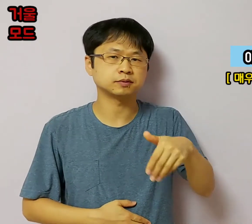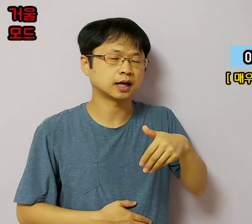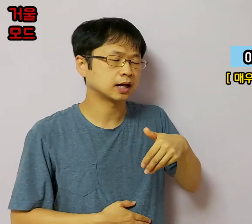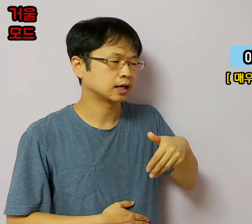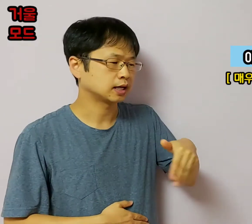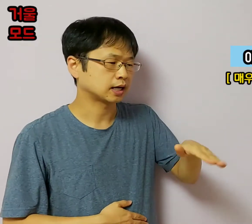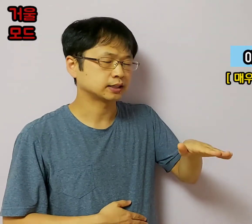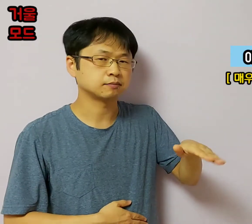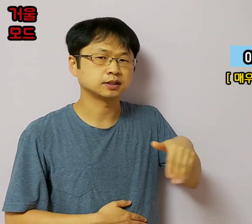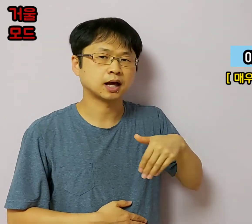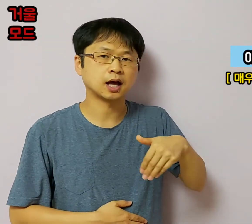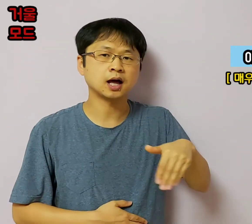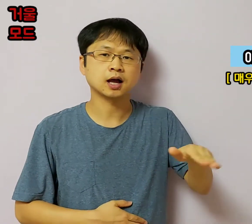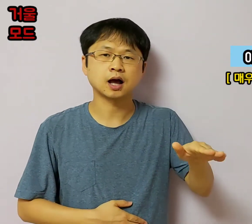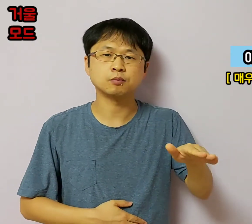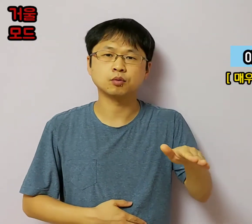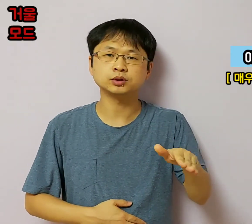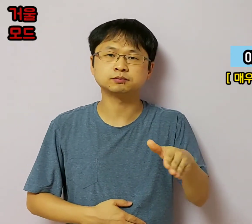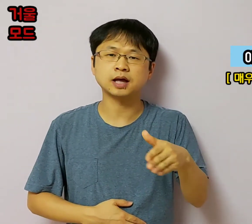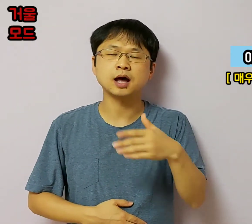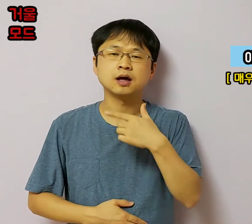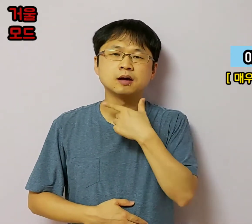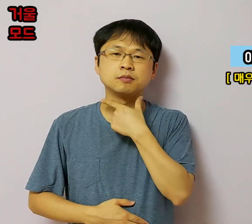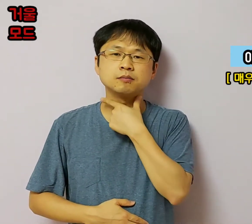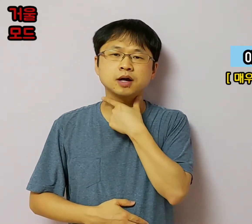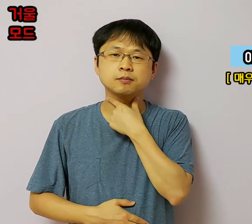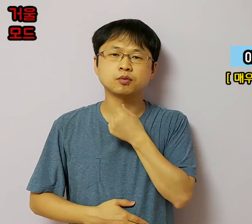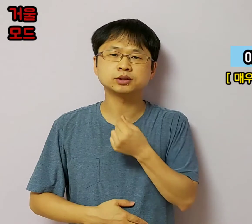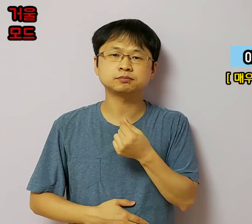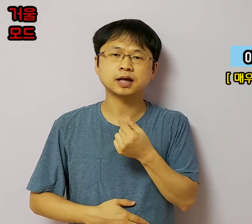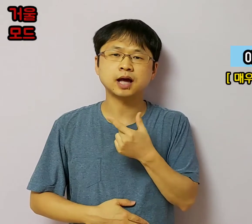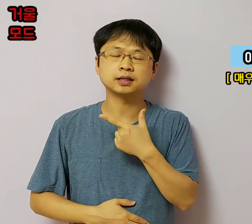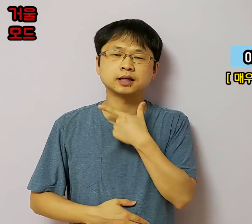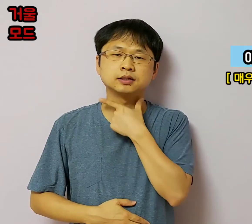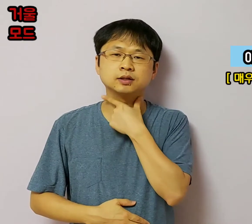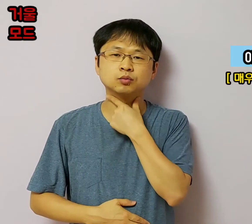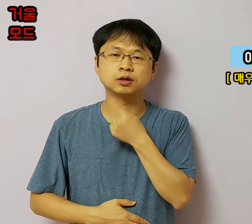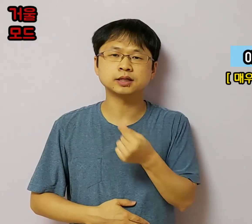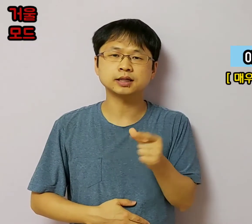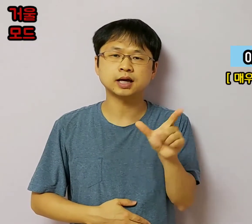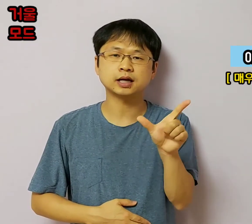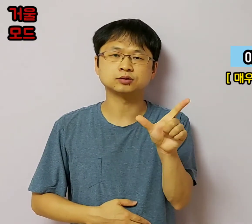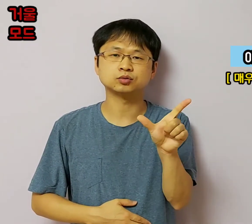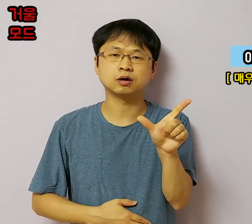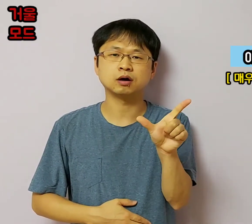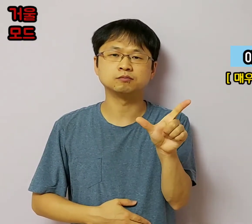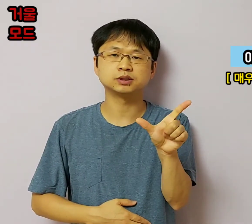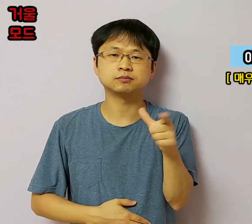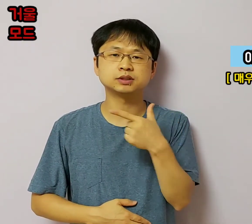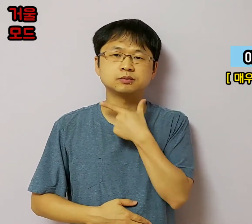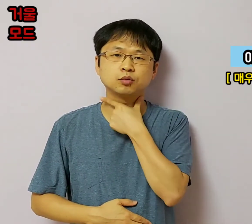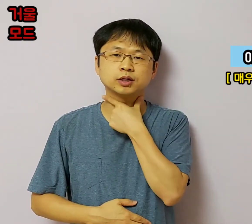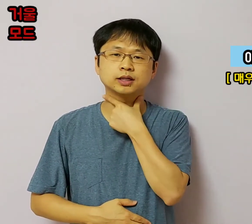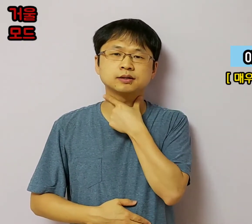됩니다. 가다입니다. 가보고 싶다, 뭐뭐 해보고 싶다 할 때는 원하다라는 수어 엄지검지를 목에